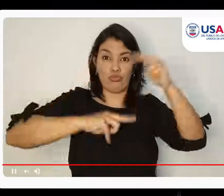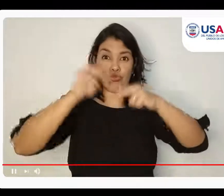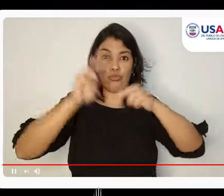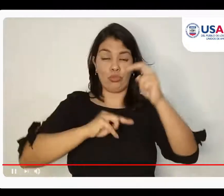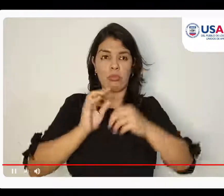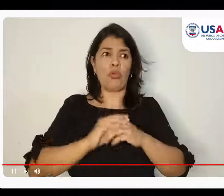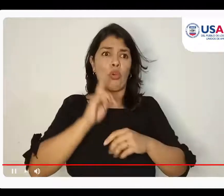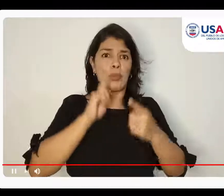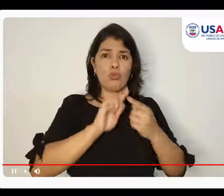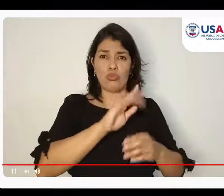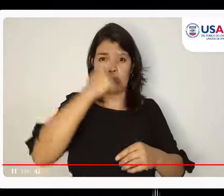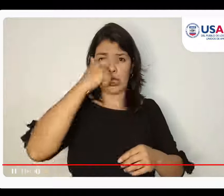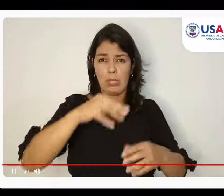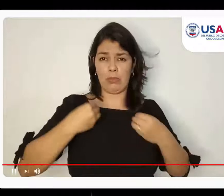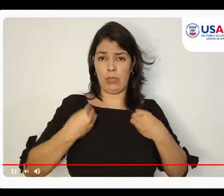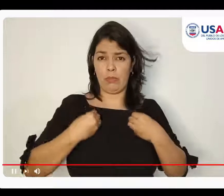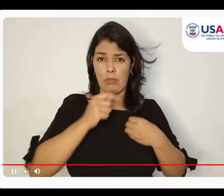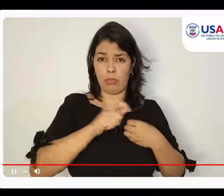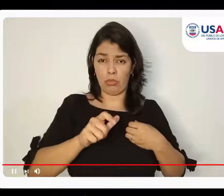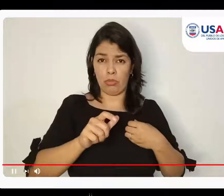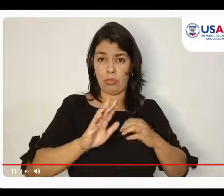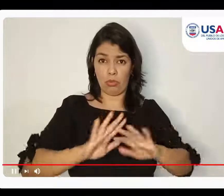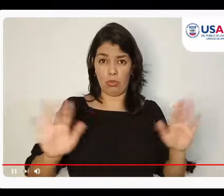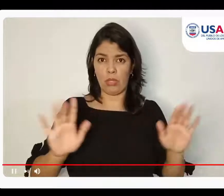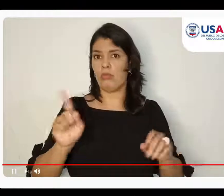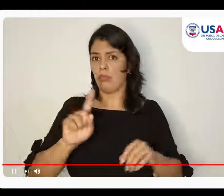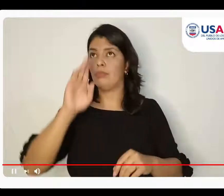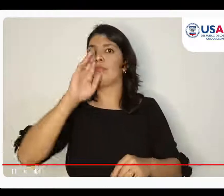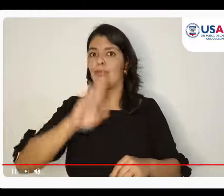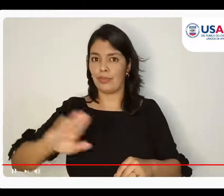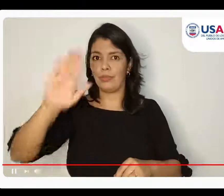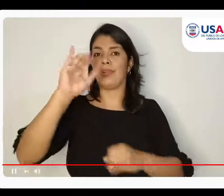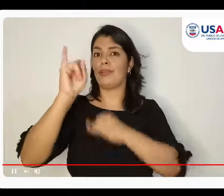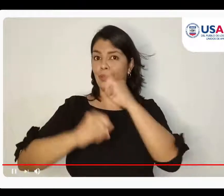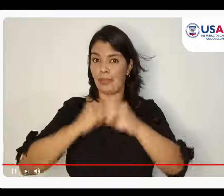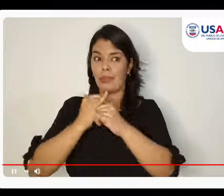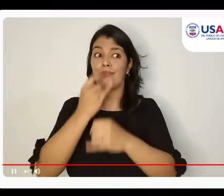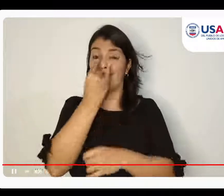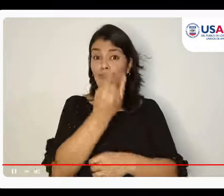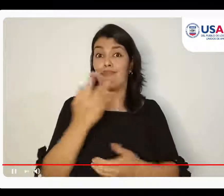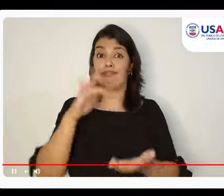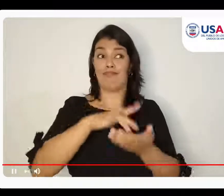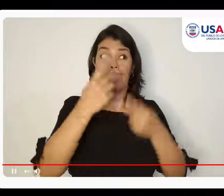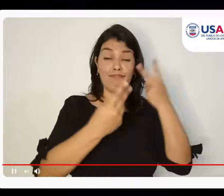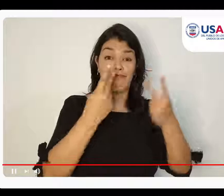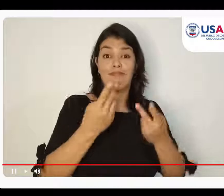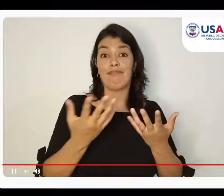se convierte en un atractivo para la población con discapacidad a nivel regional, nacional e internacional.